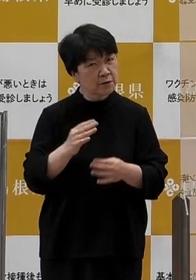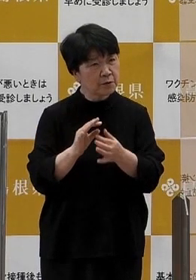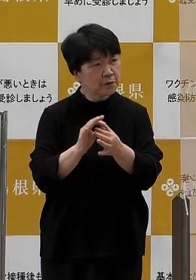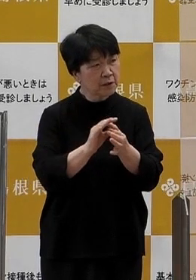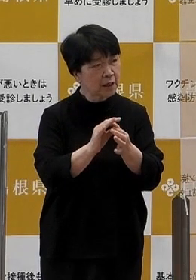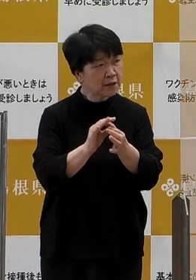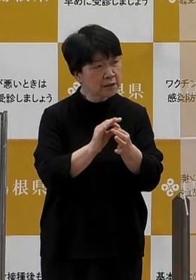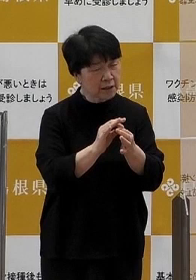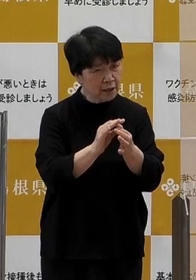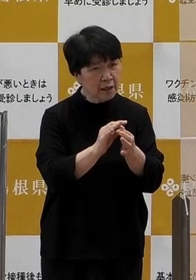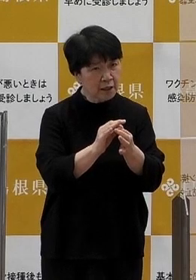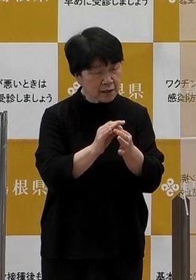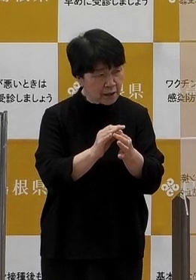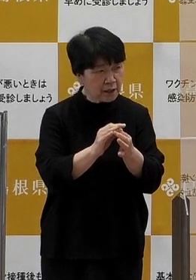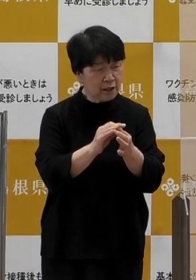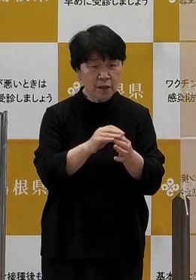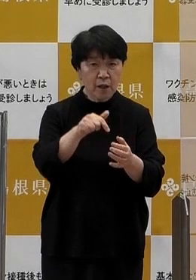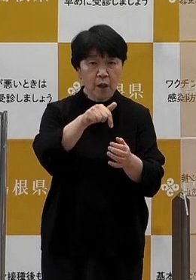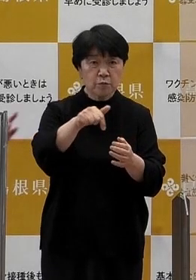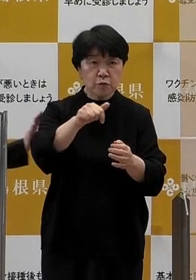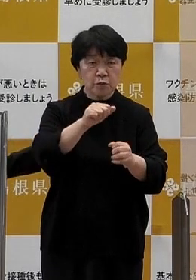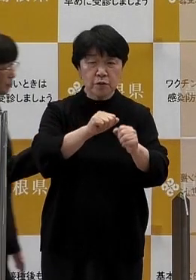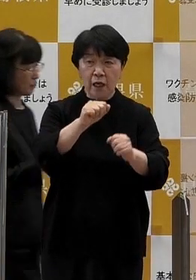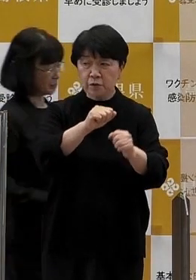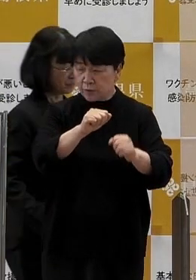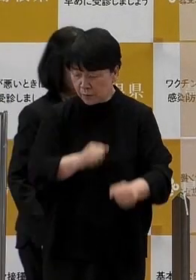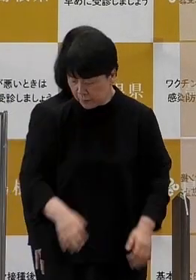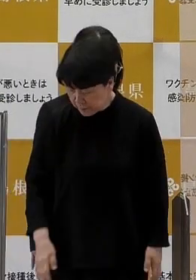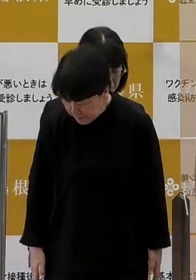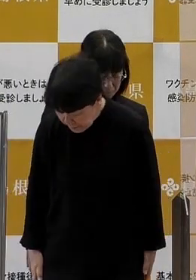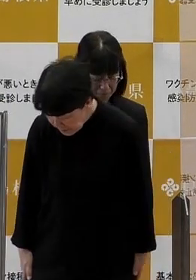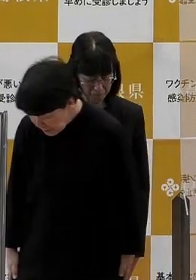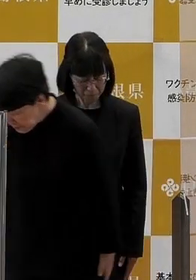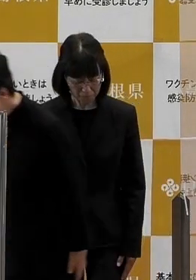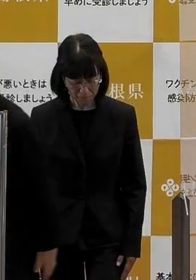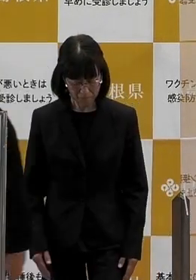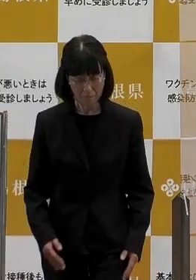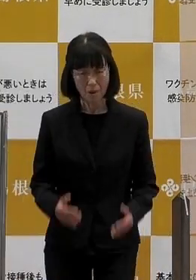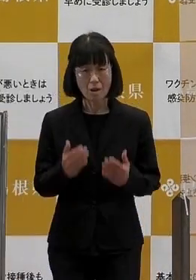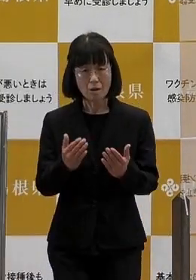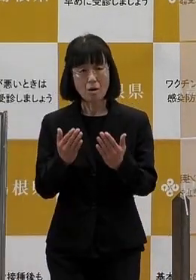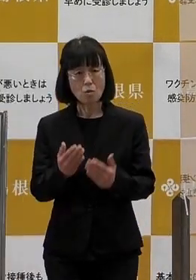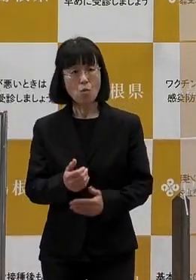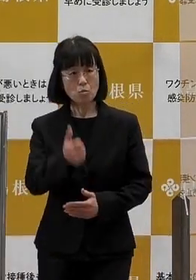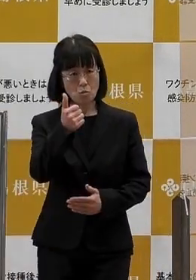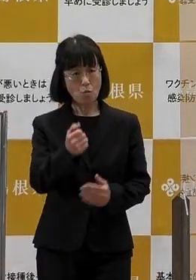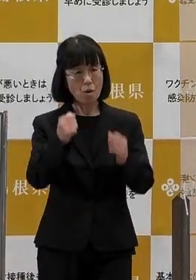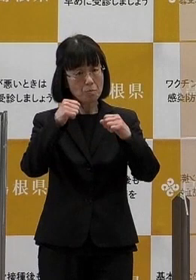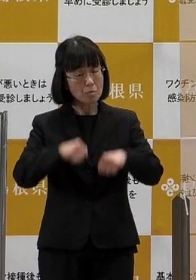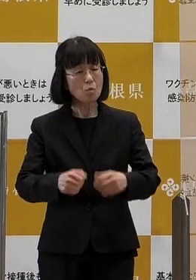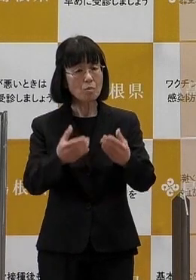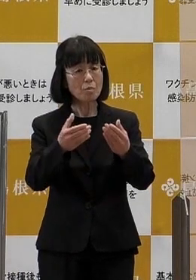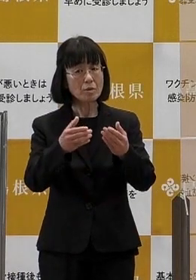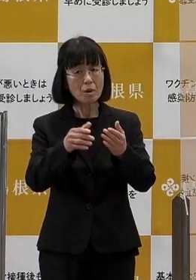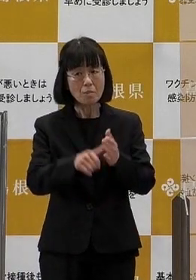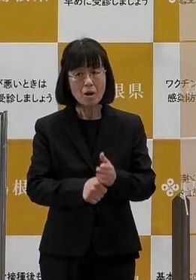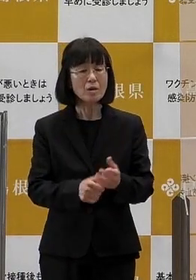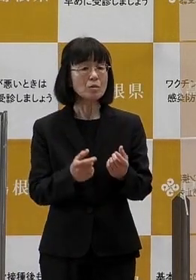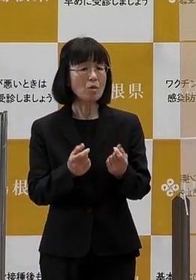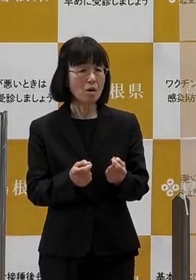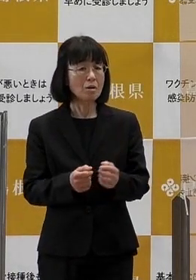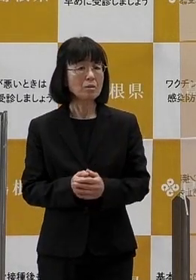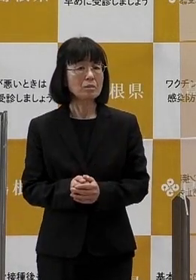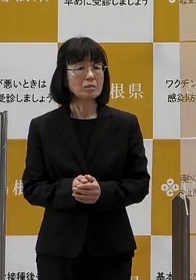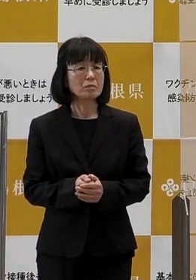部活動については、今日のそのリリースで、その学校長を認めた場合には、ゴールデンウィーク中もその練習試合をしていいというような発表があったと思うんですけ